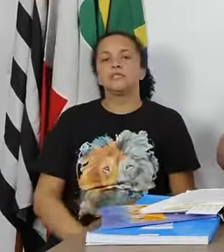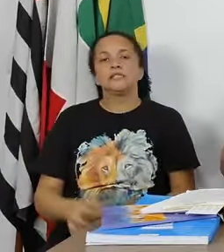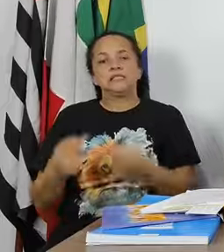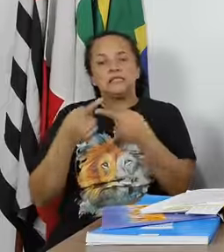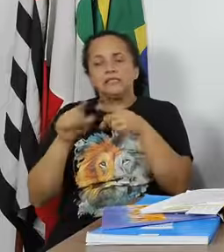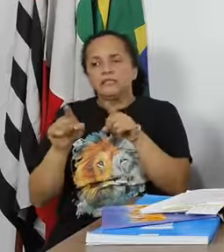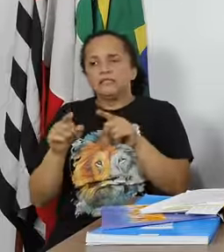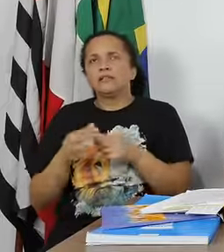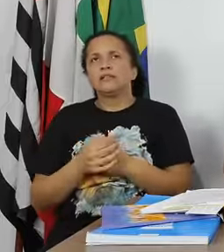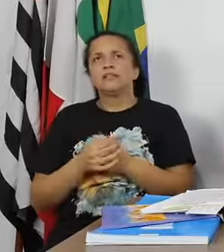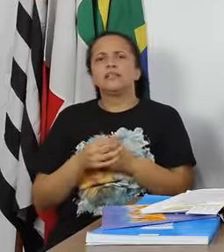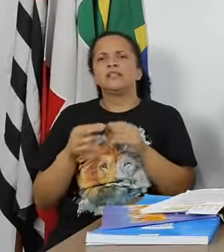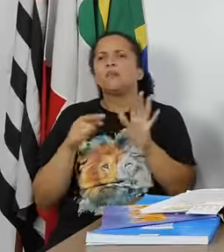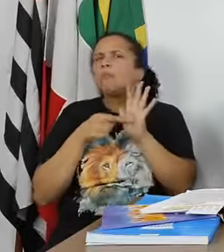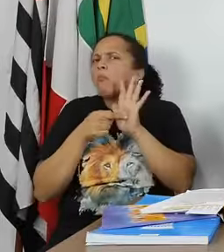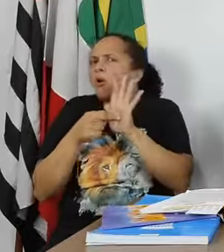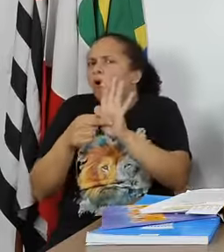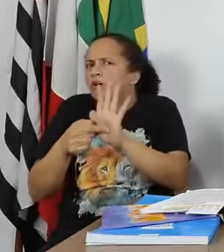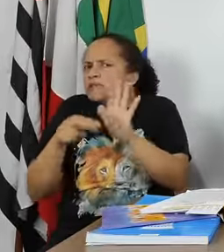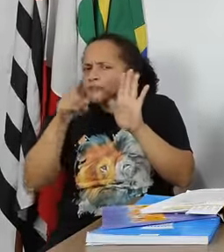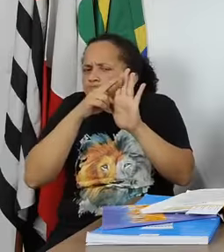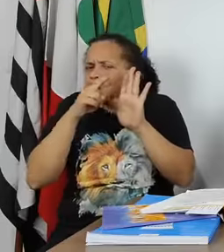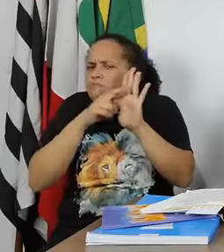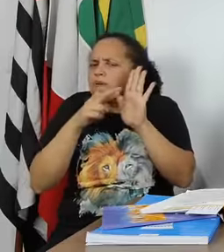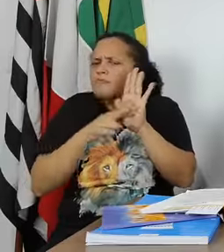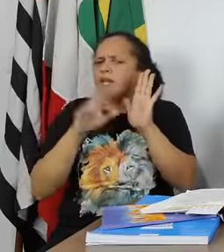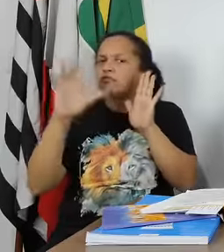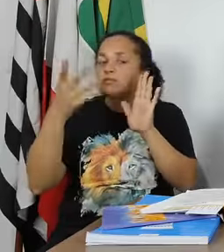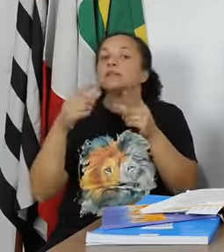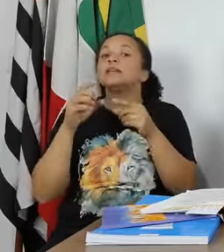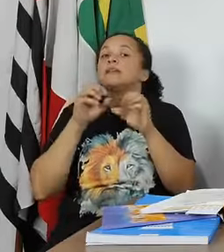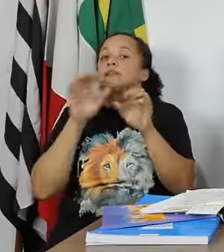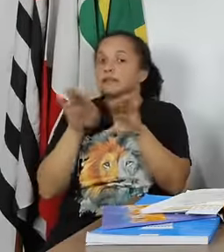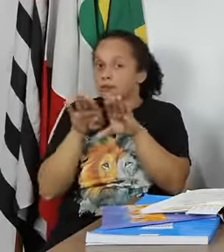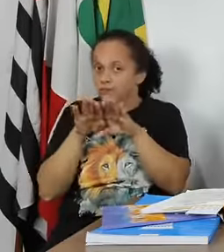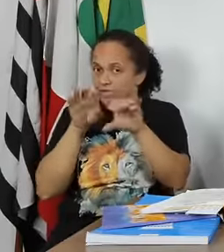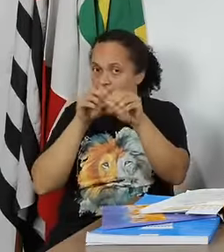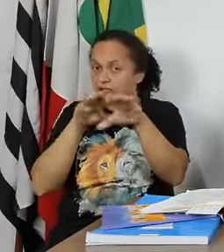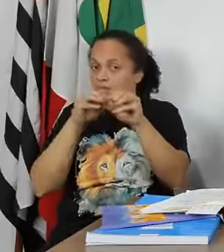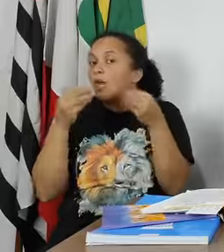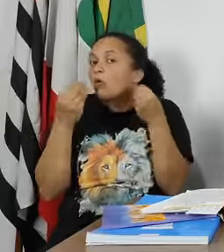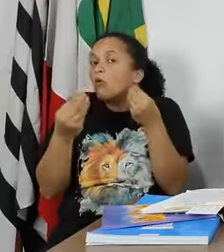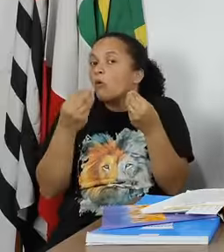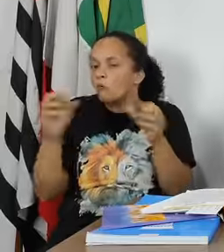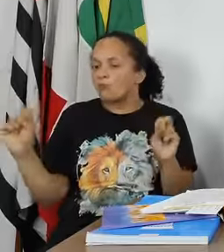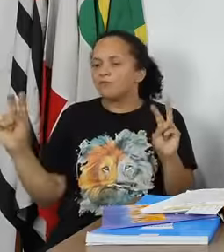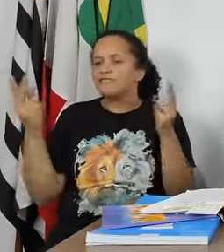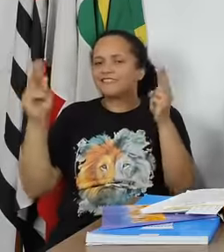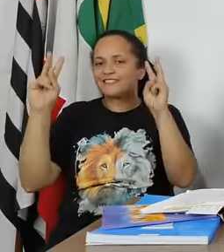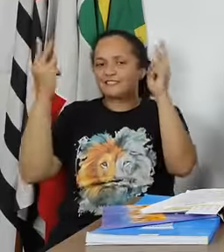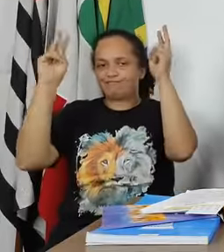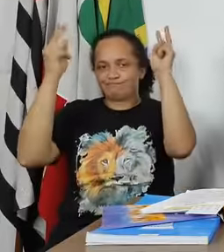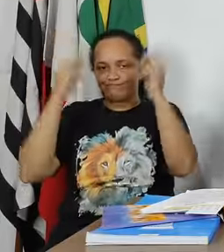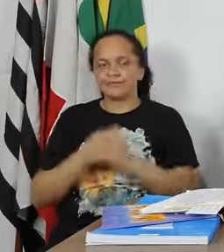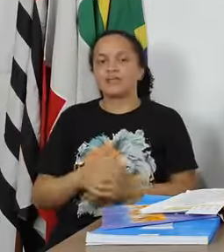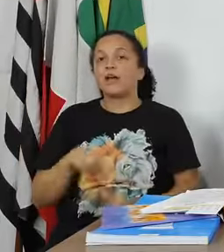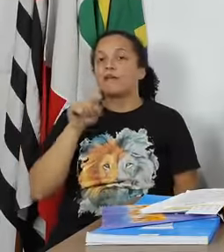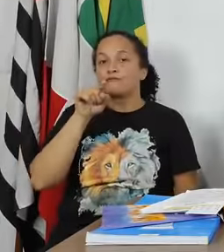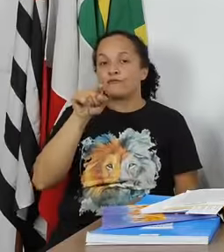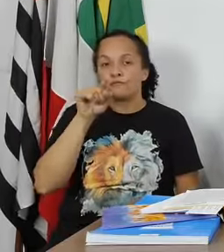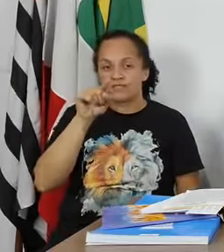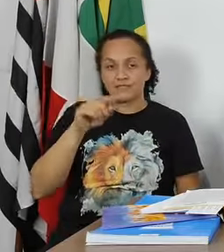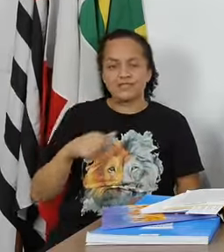as dificuldades, mas nos ensina como vencer. Aí no versículo 14 vai: tu, porém, permanece